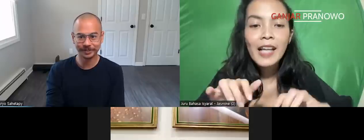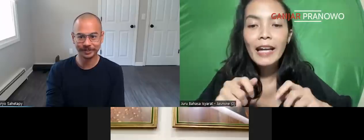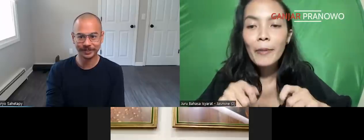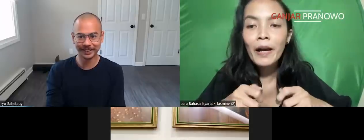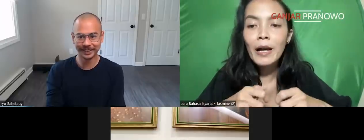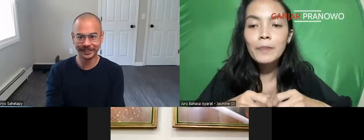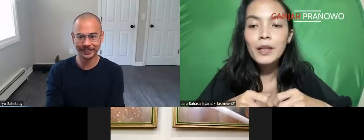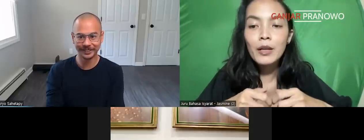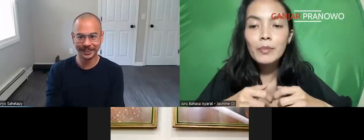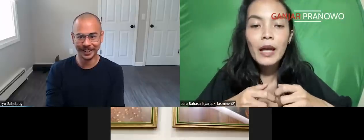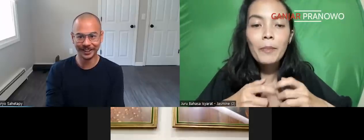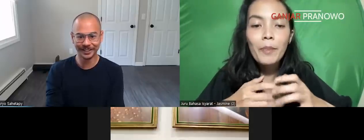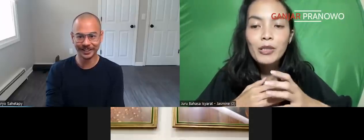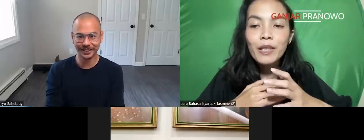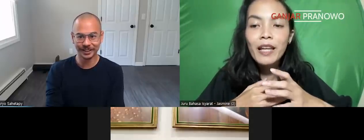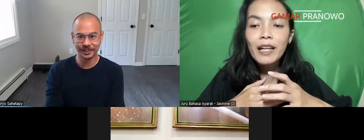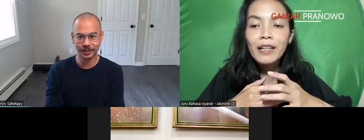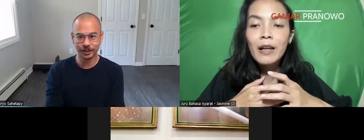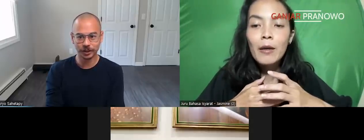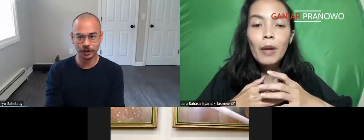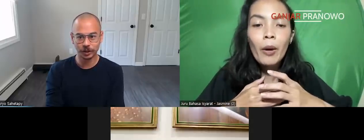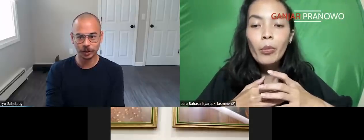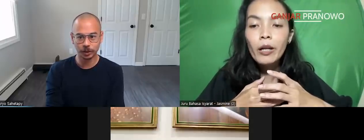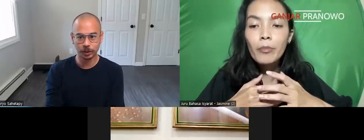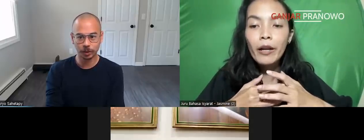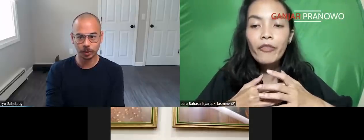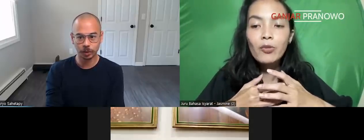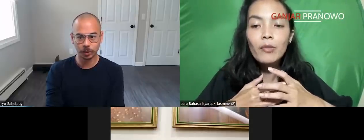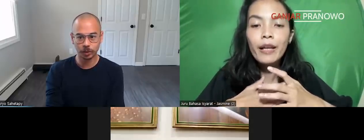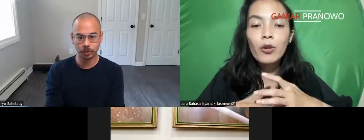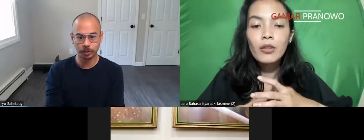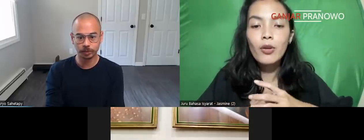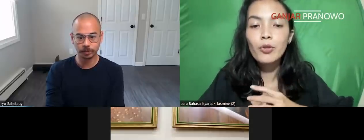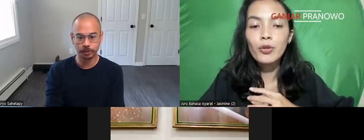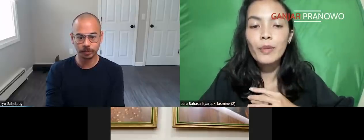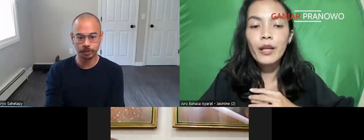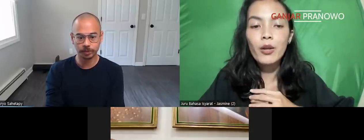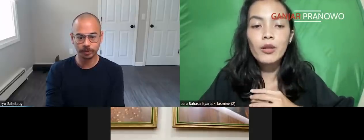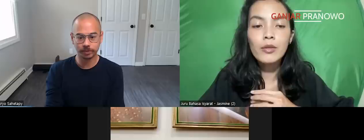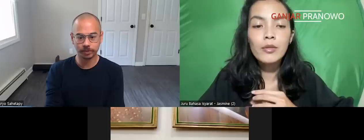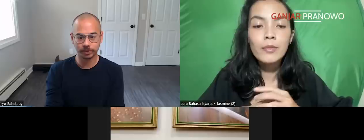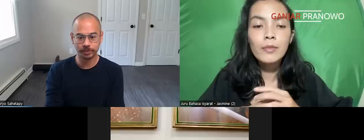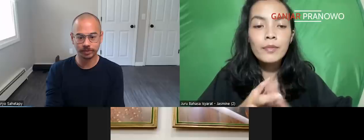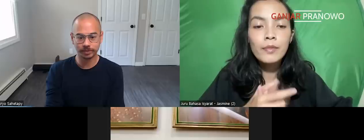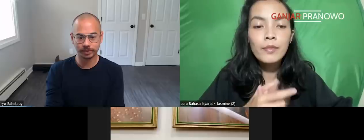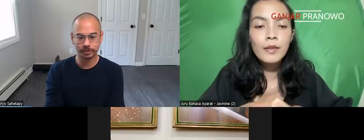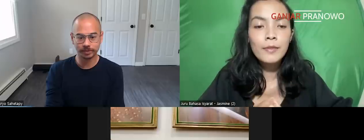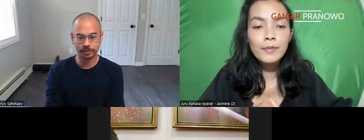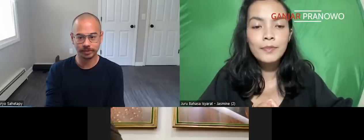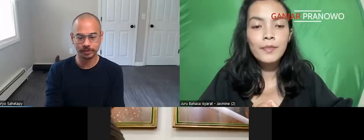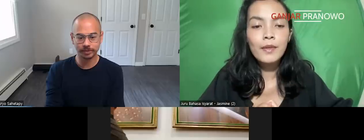yang chat saya pak ee minta pa sebentar karena bapak berkenan pakai virtual background atau blur background